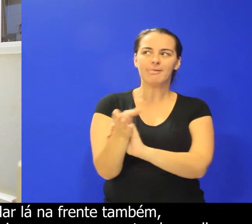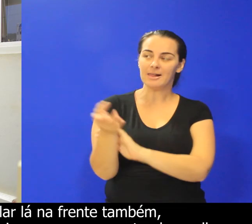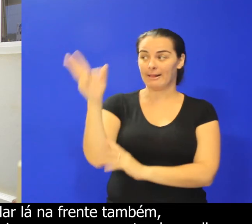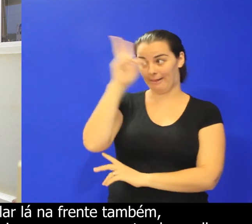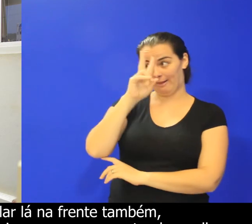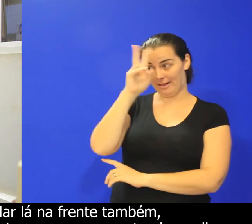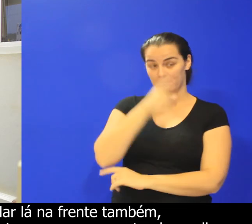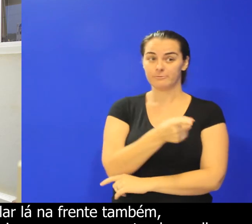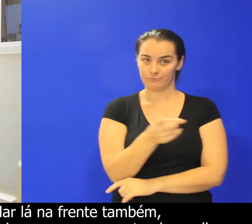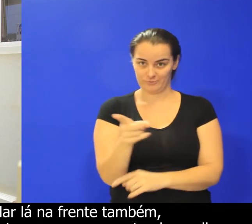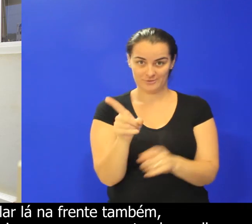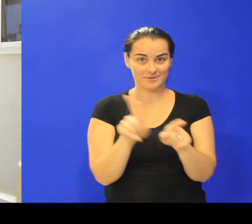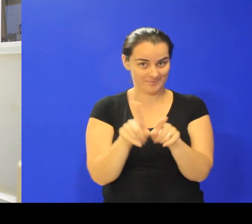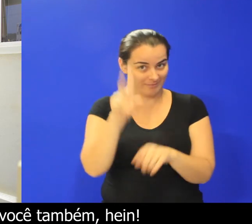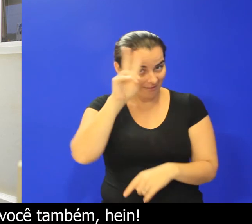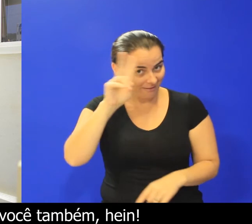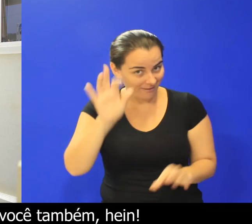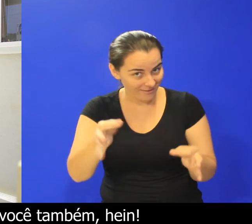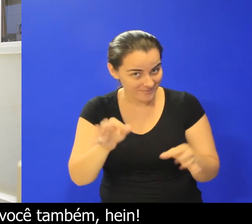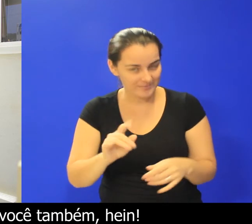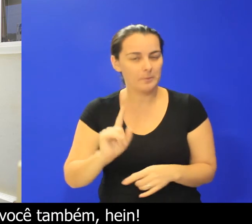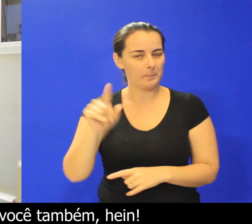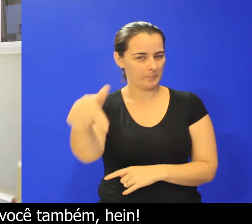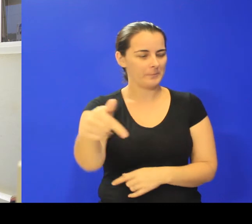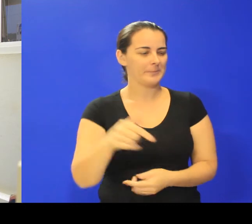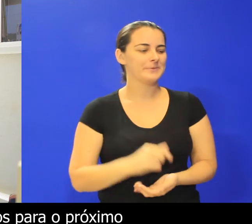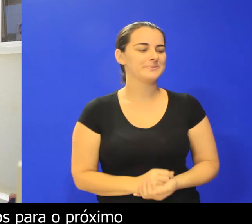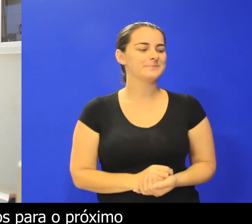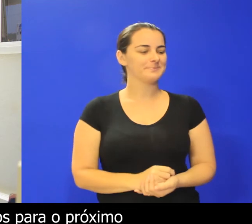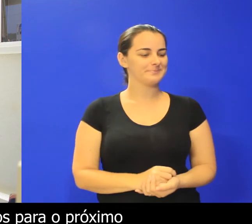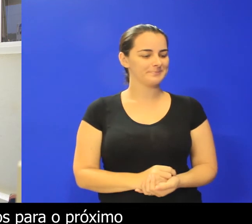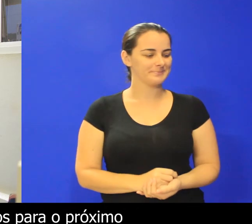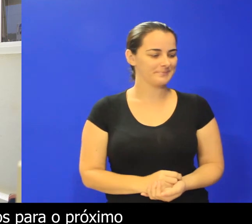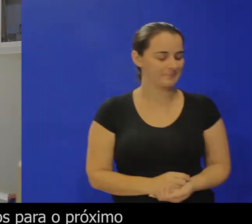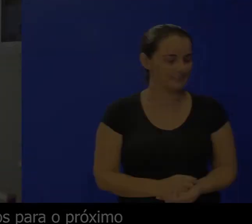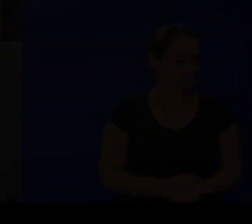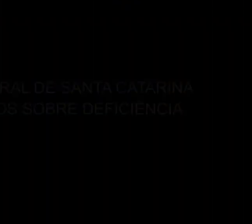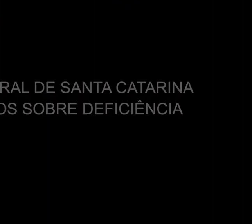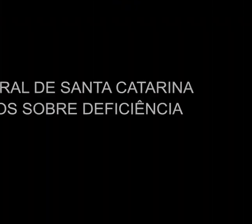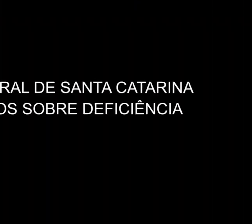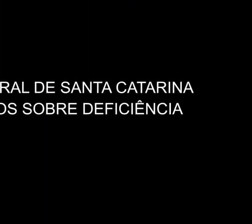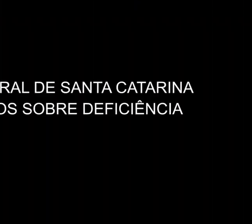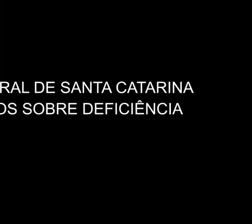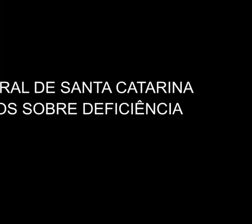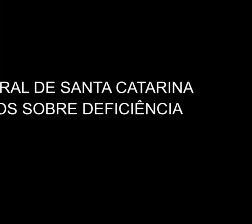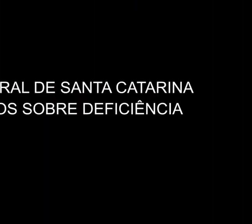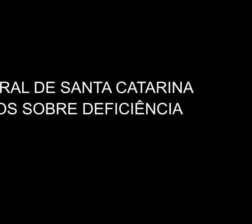você incorpora isso e começa a entender melhor. Lembre-se disso você também, hein? Agora, vamos pro próximo.